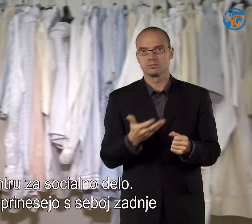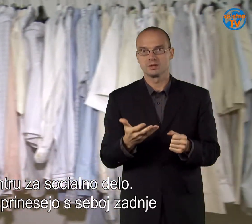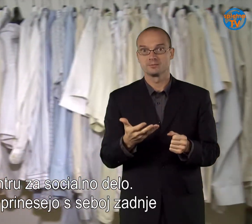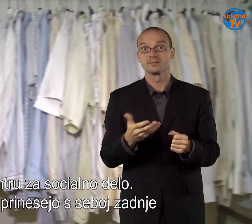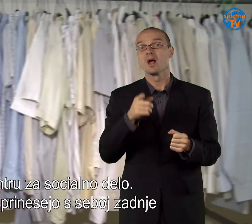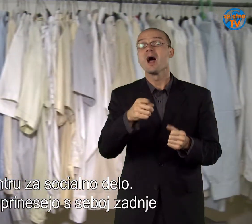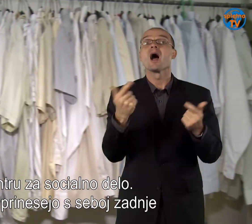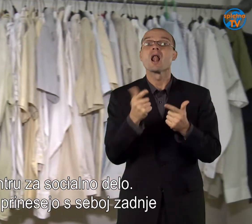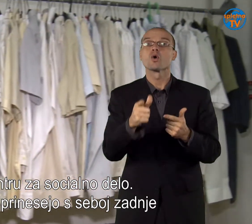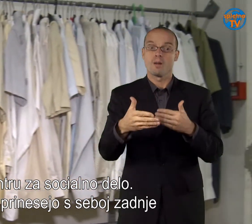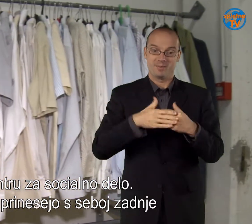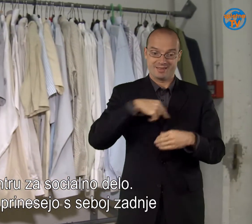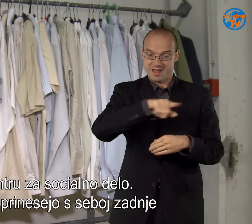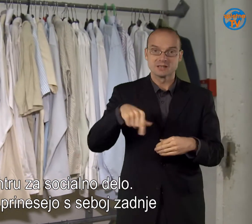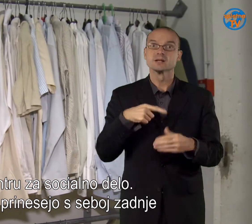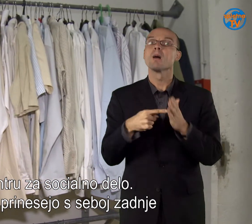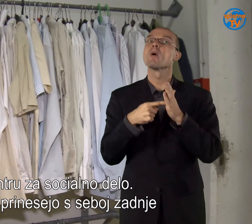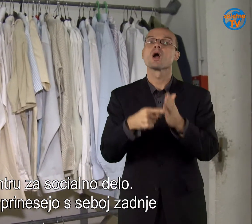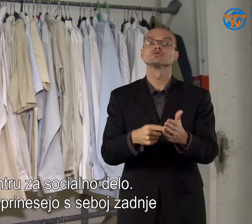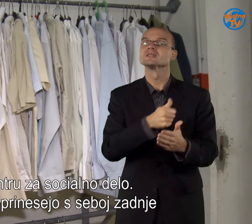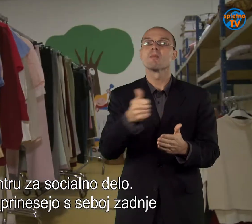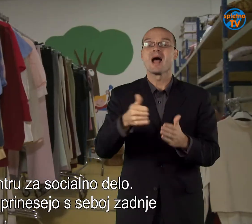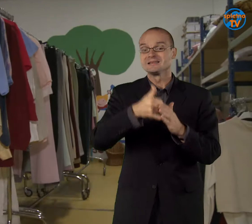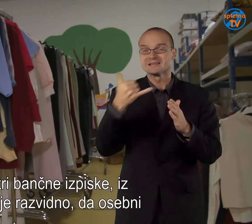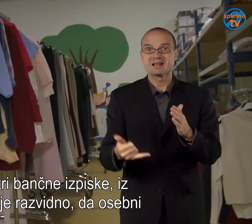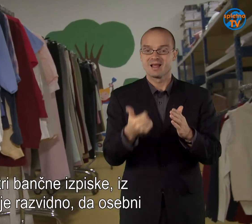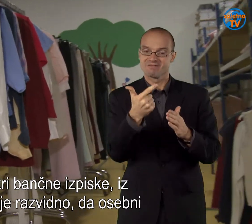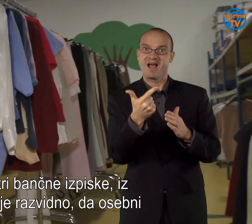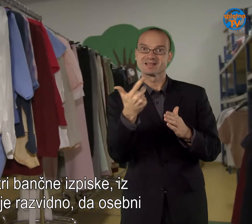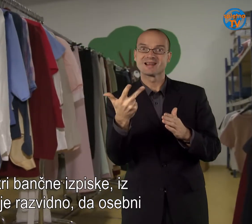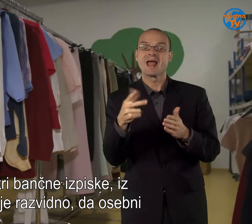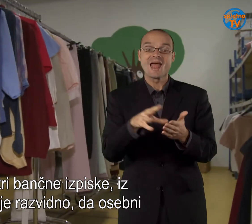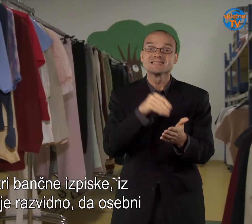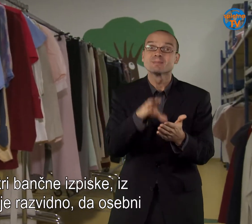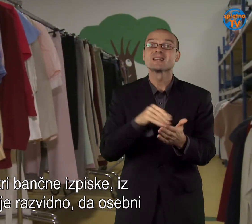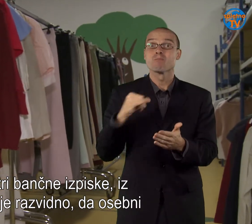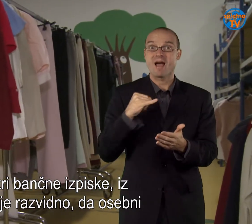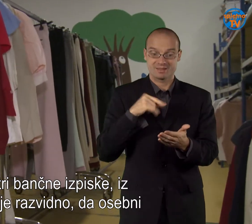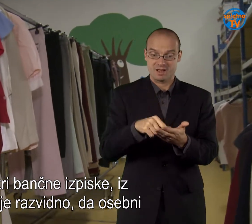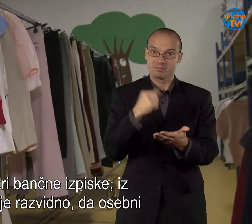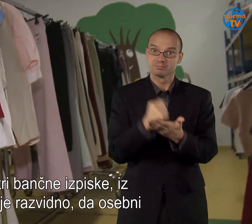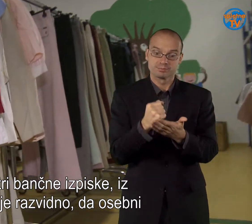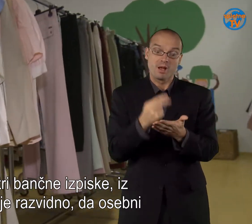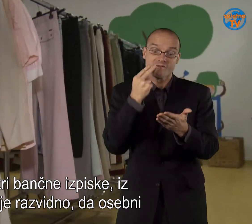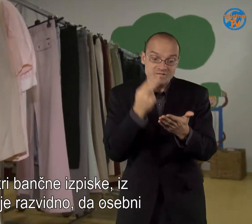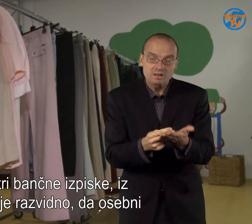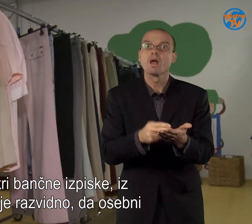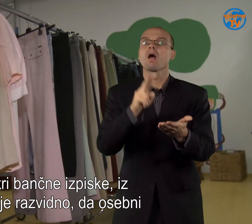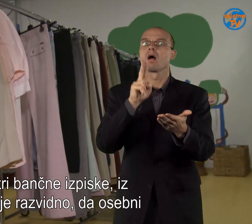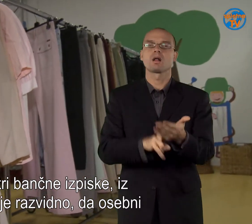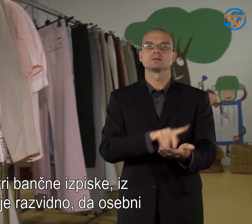ampak lahko pri nas pokažejo le zadnje 2 oziroma 3 izpiske bančne, kjer bomo mi